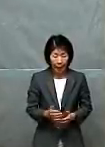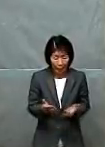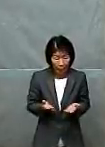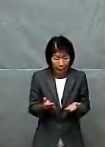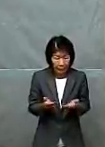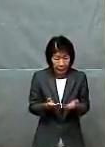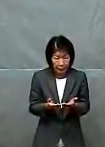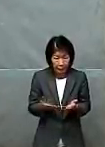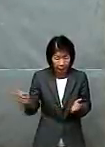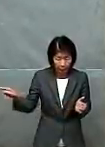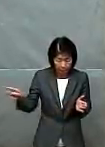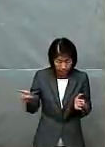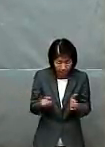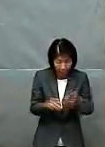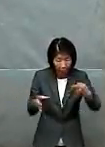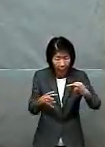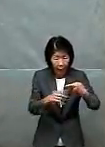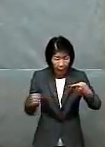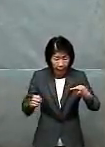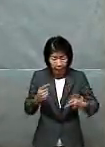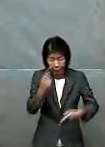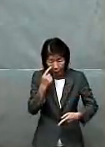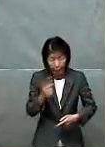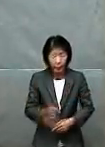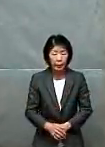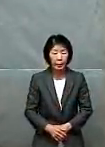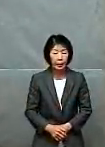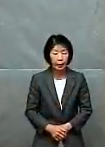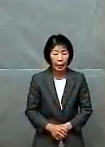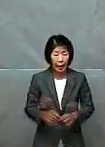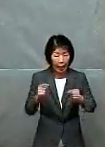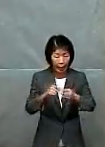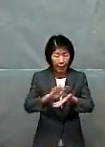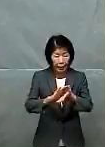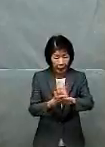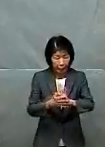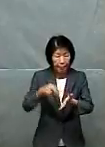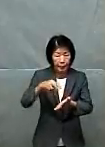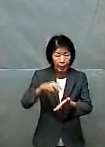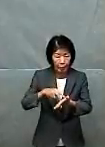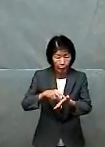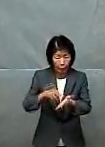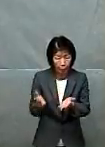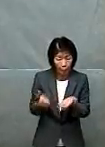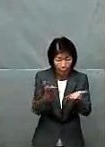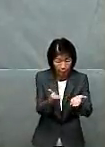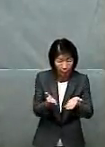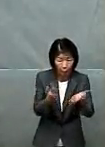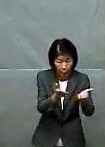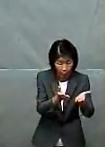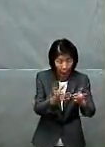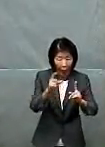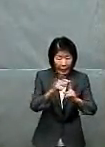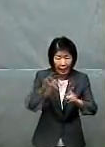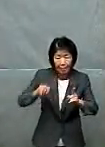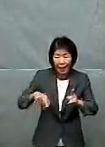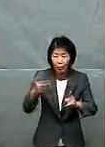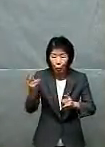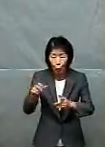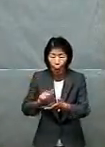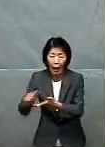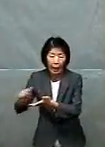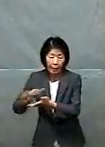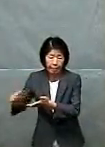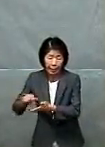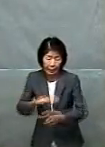から1ヶ月が経ちました。14日で1ヶ月が経ちました、 はい、 山形県としてもその支援物資の送付や DMAT の派遣など積極的